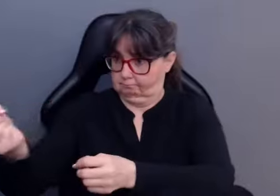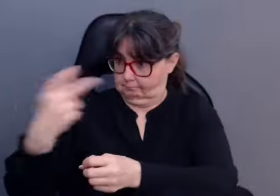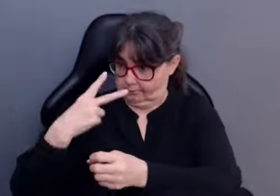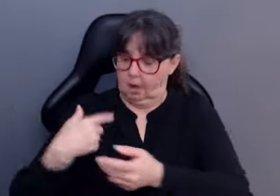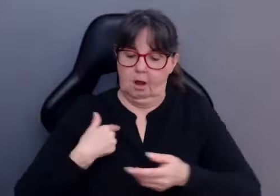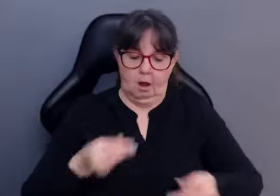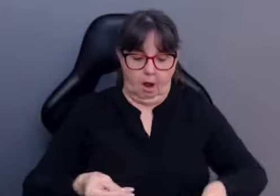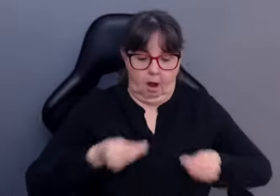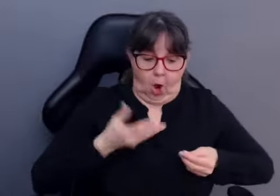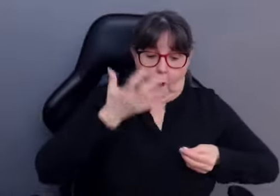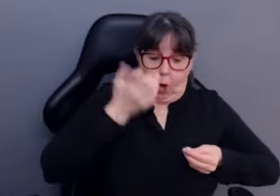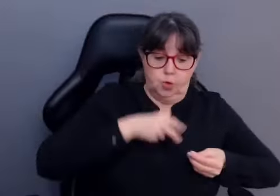la réception.